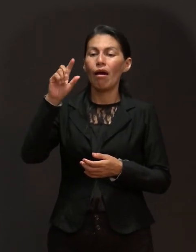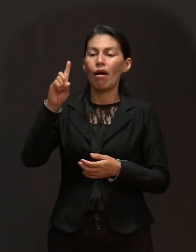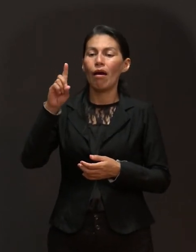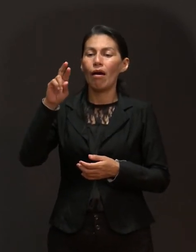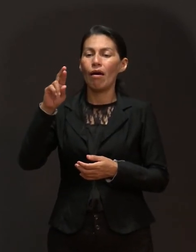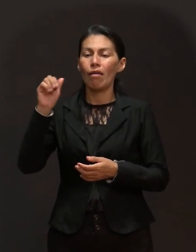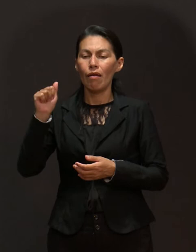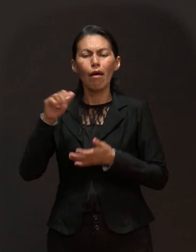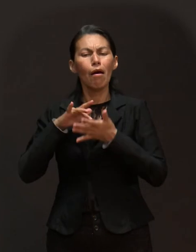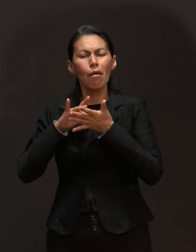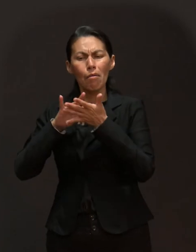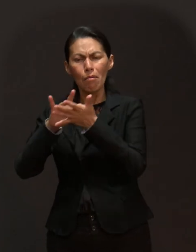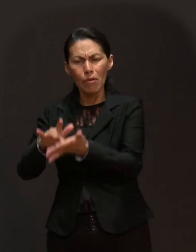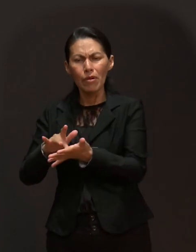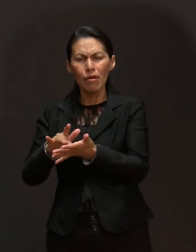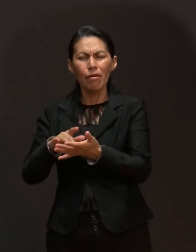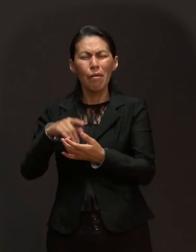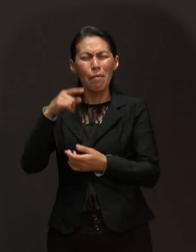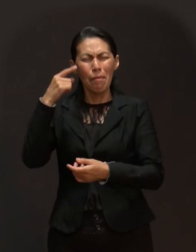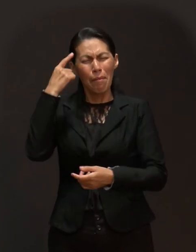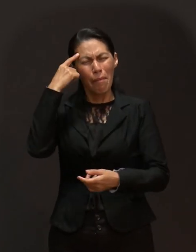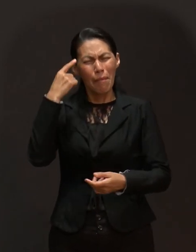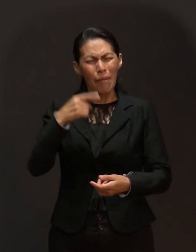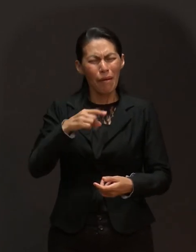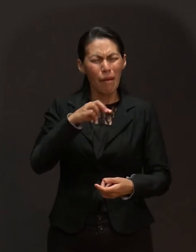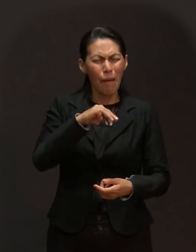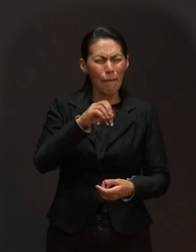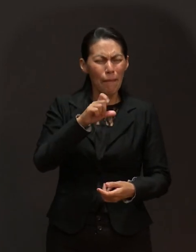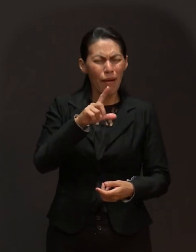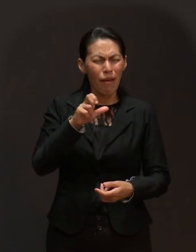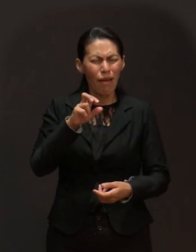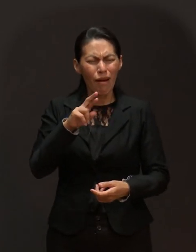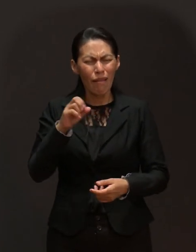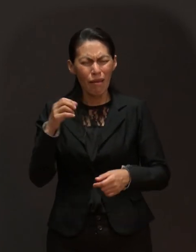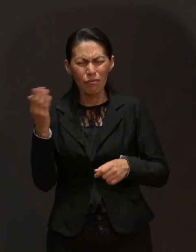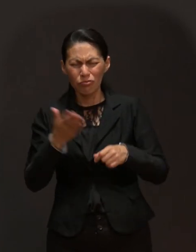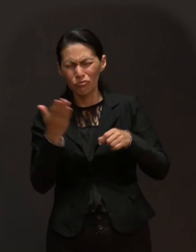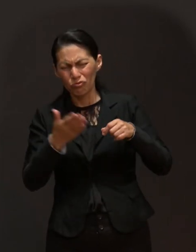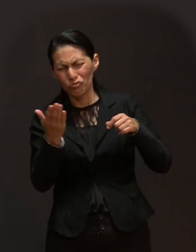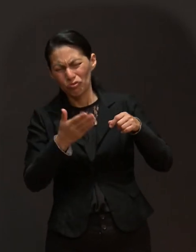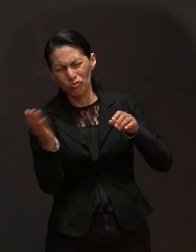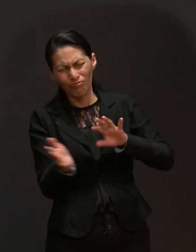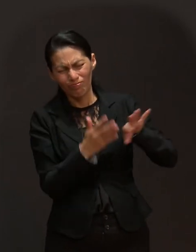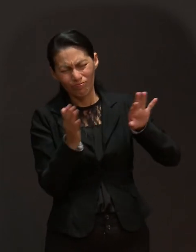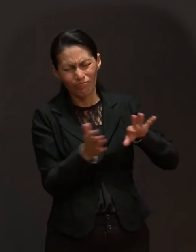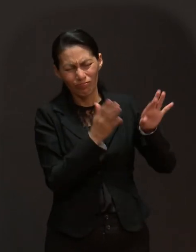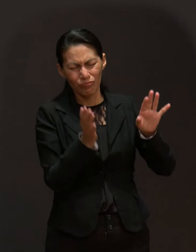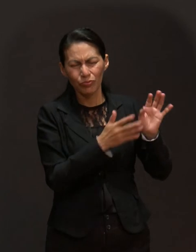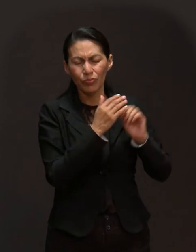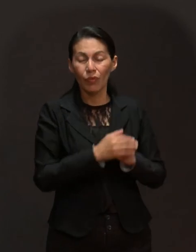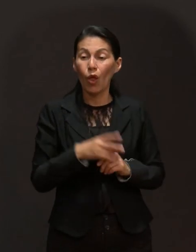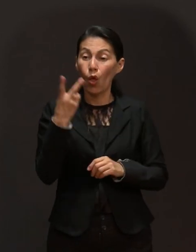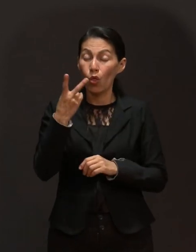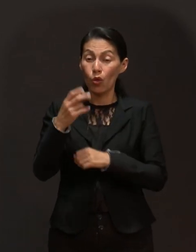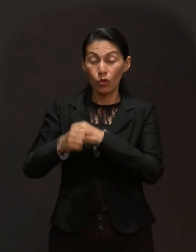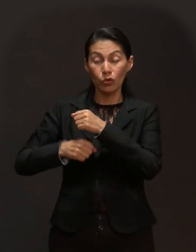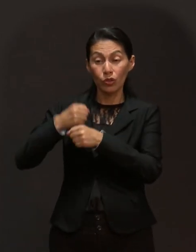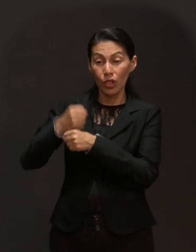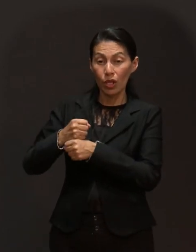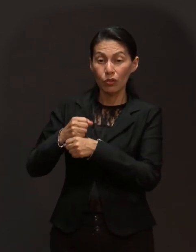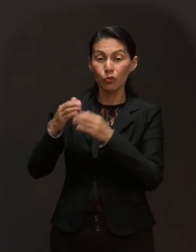fondo la octava ronda del fondo mundial para erradicar la malaria entonces trabajábamos navegando en los ríos